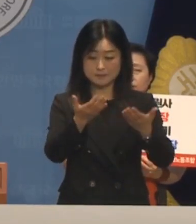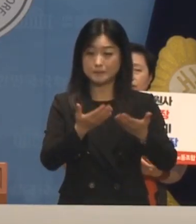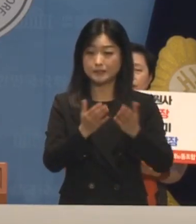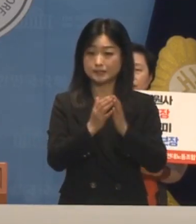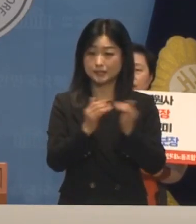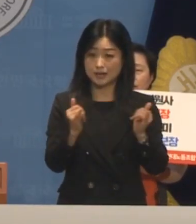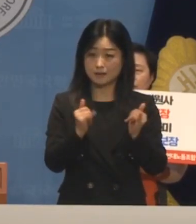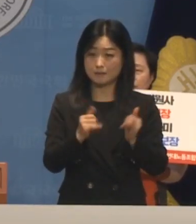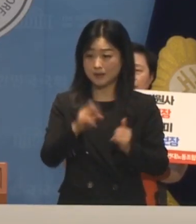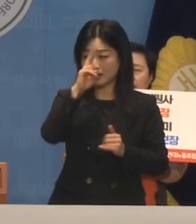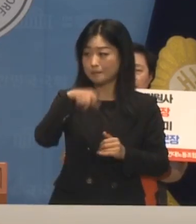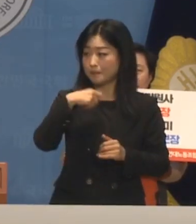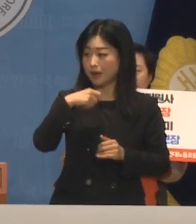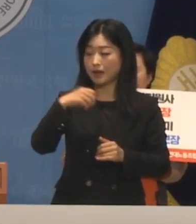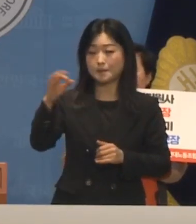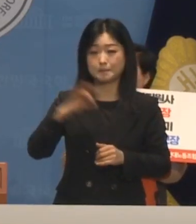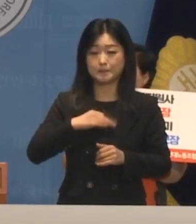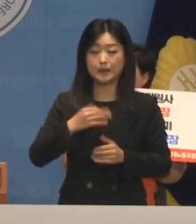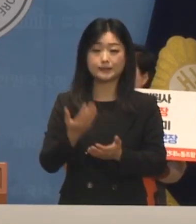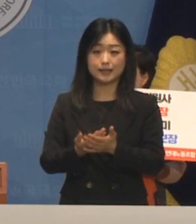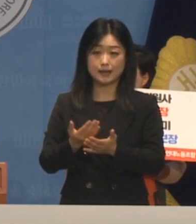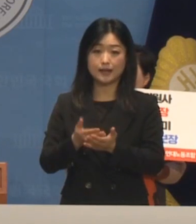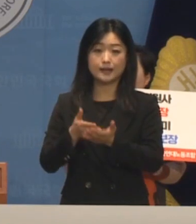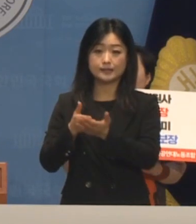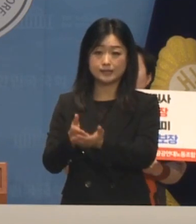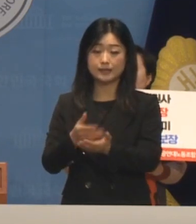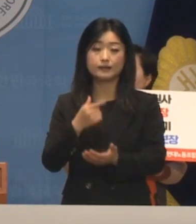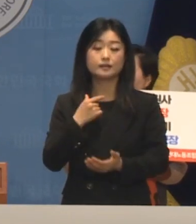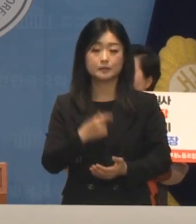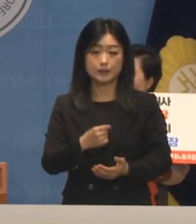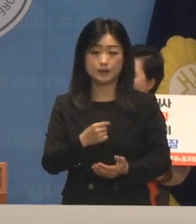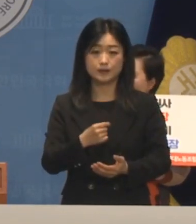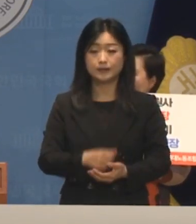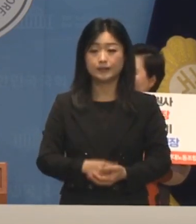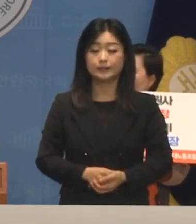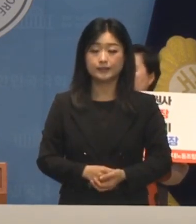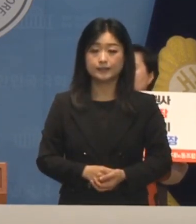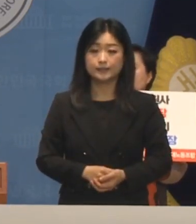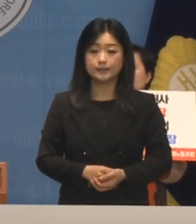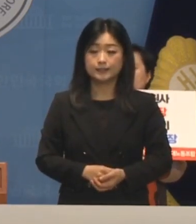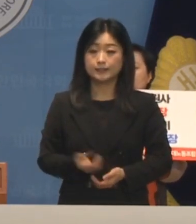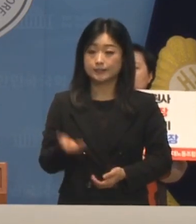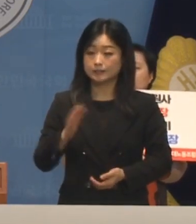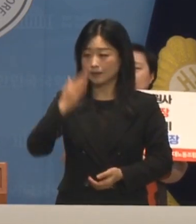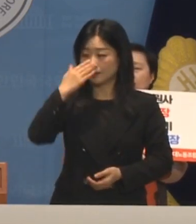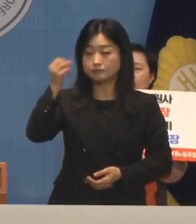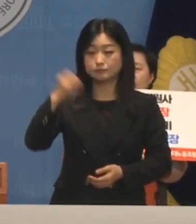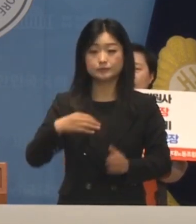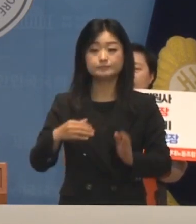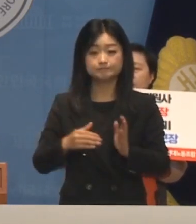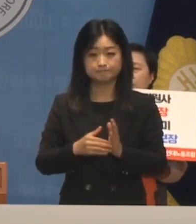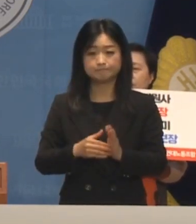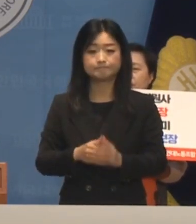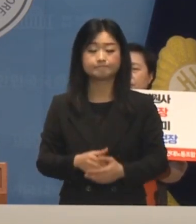노동자에게 밥값만이라도 차별하지 말아달라는 목소리를 도로교통공단은 외면하고 무시합니다.